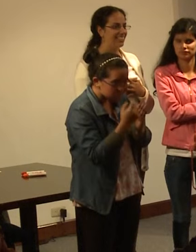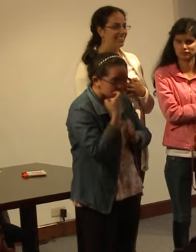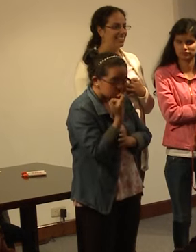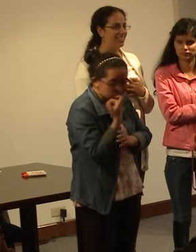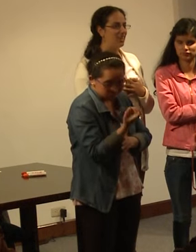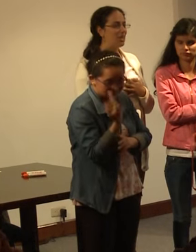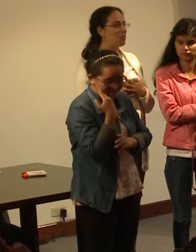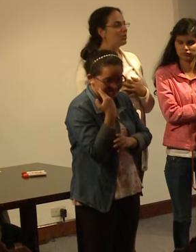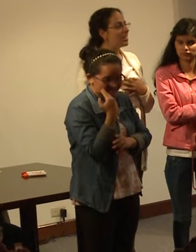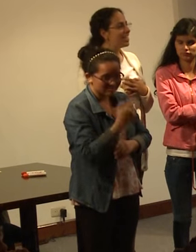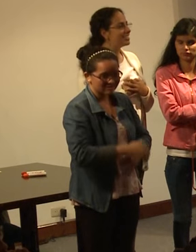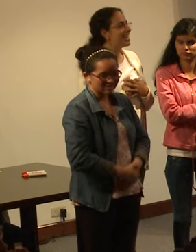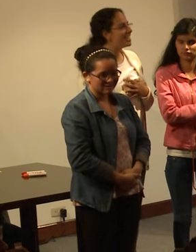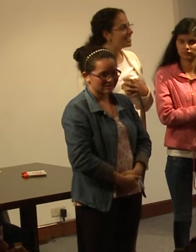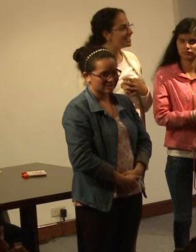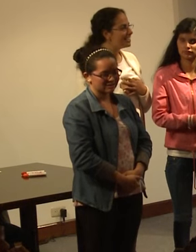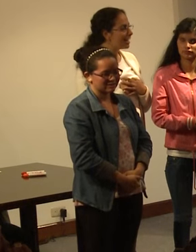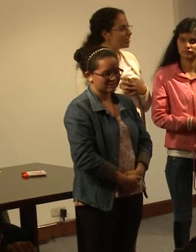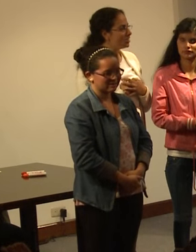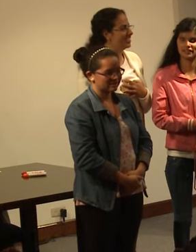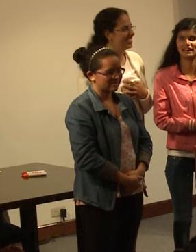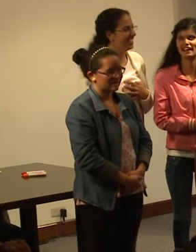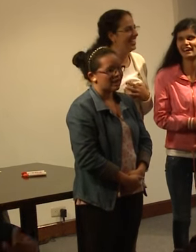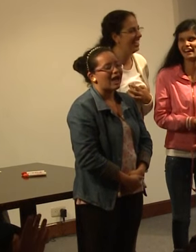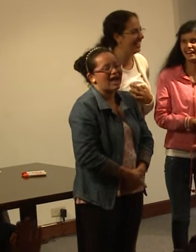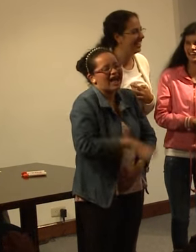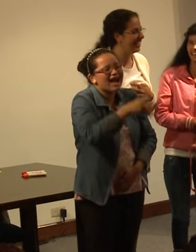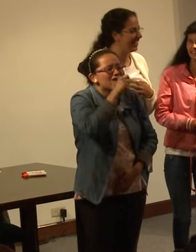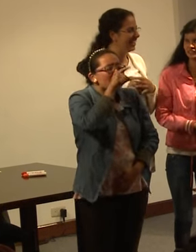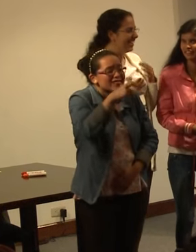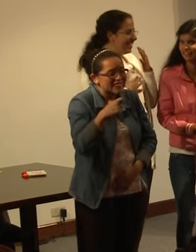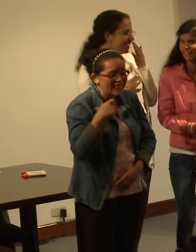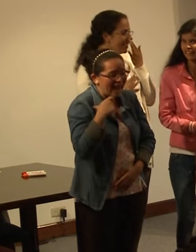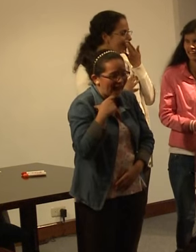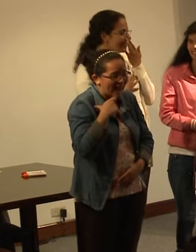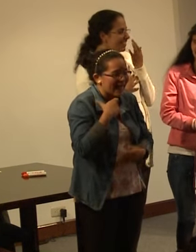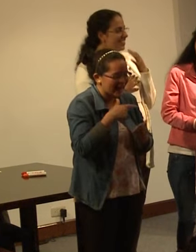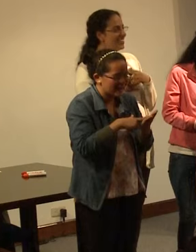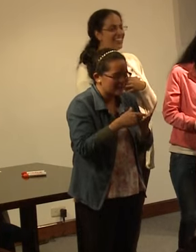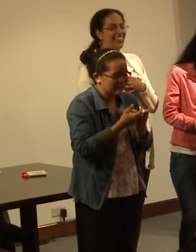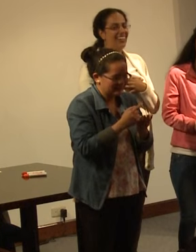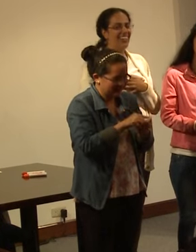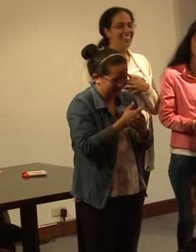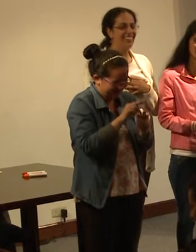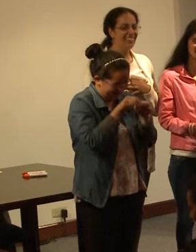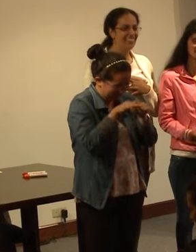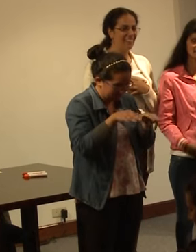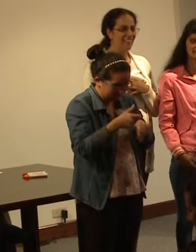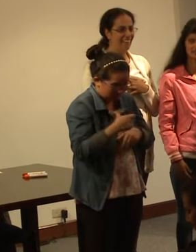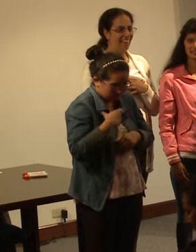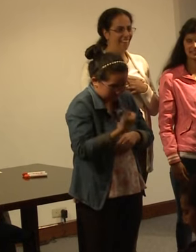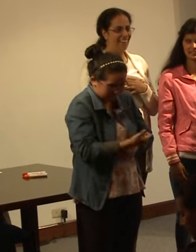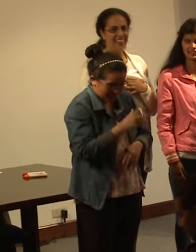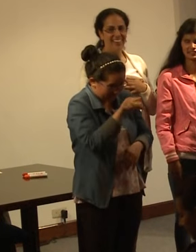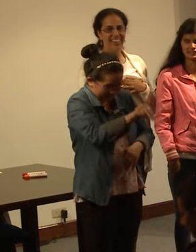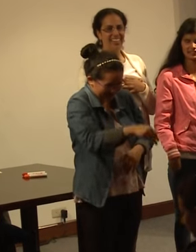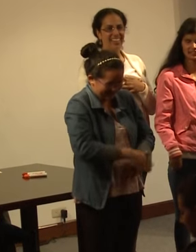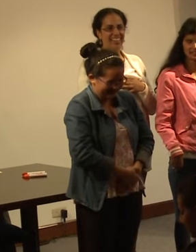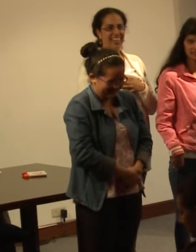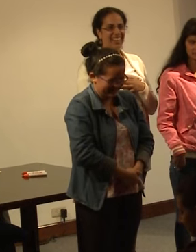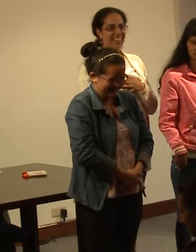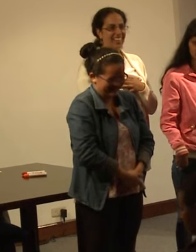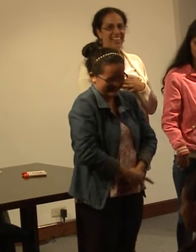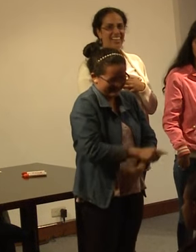celular. No, la pregunta es, ¿tienes datos? Ahí mira, ¿alguien podría dar con eso?